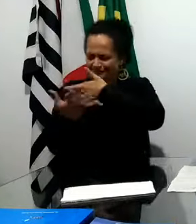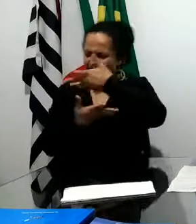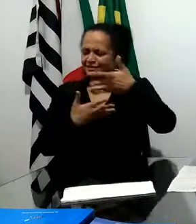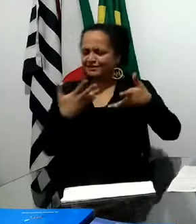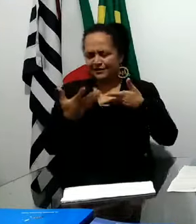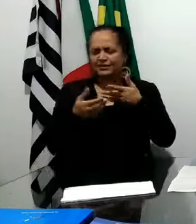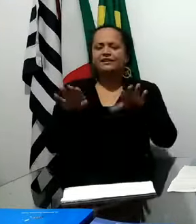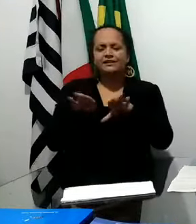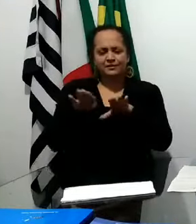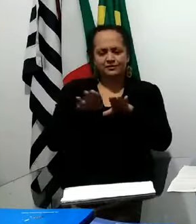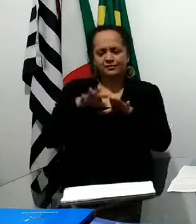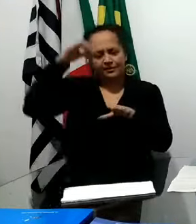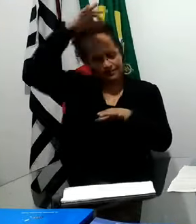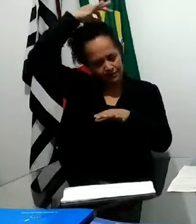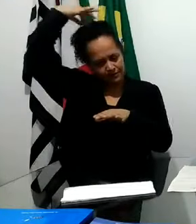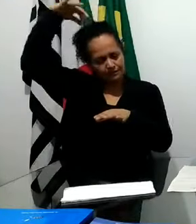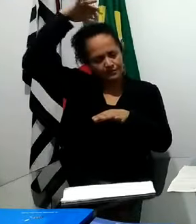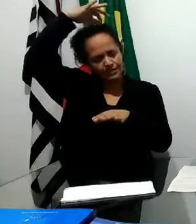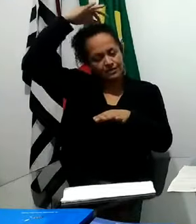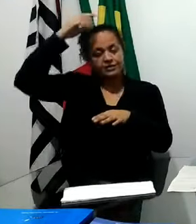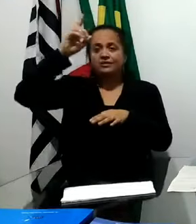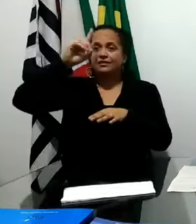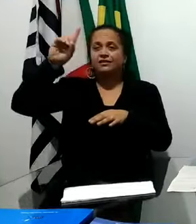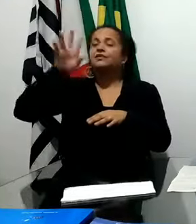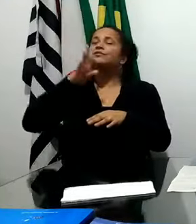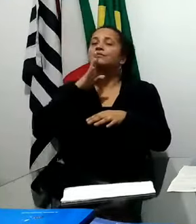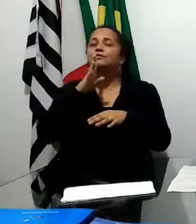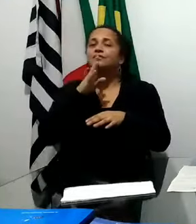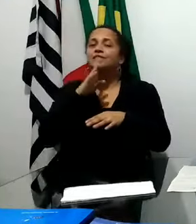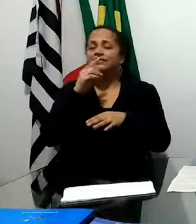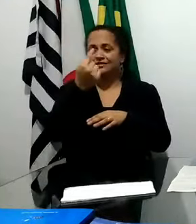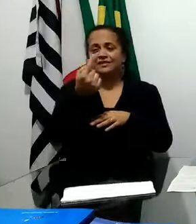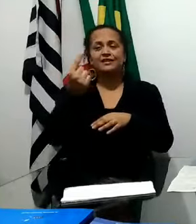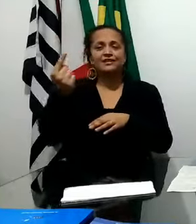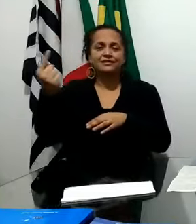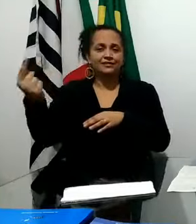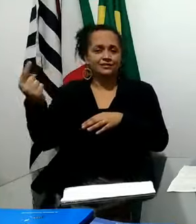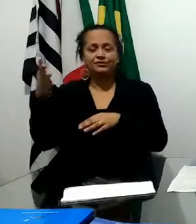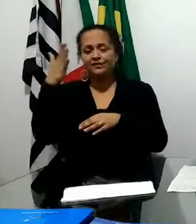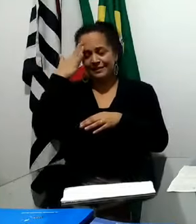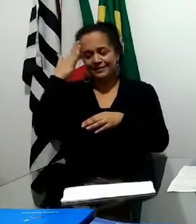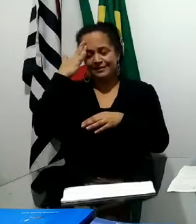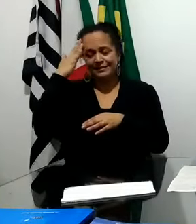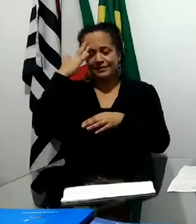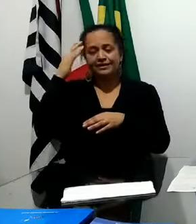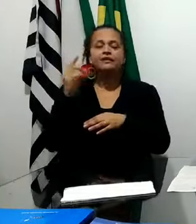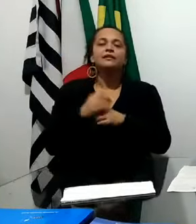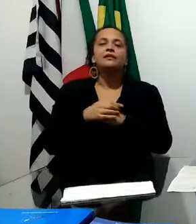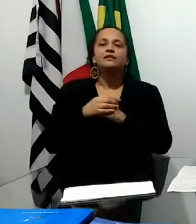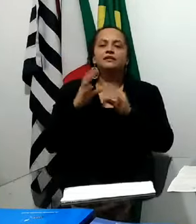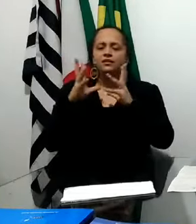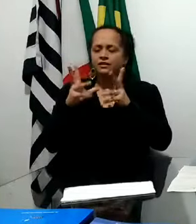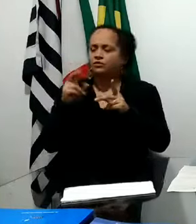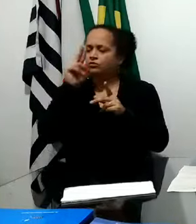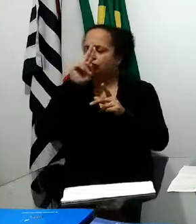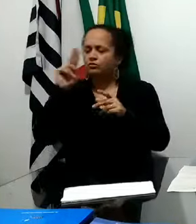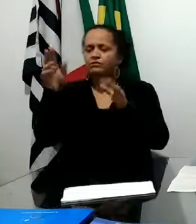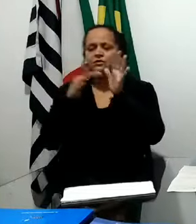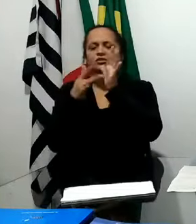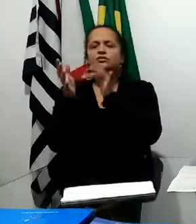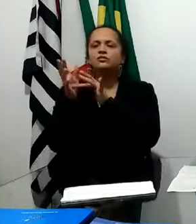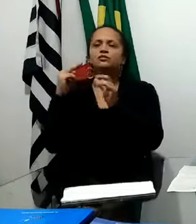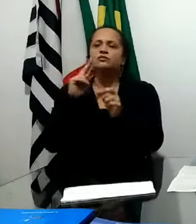Senhor conhece as necessidades de cada um dos Teus filhos que estão colocados como autoridade. Por isso, no nome de Jesus Cristo, nós